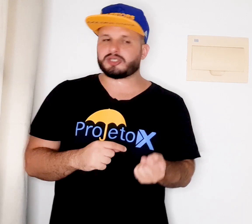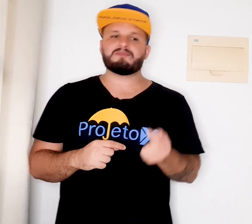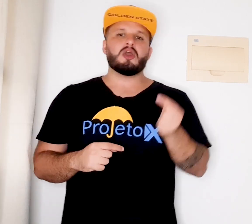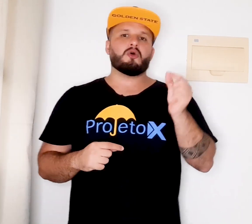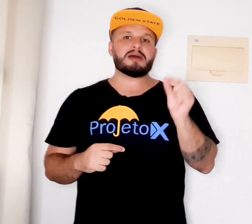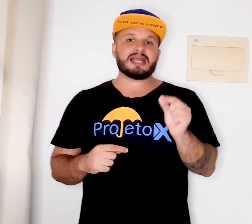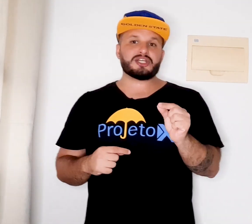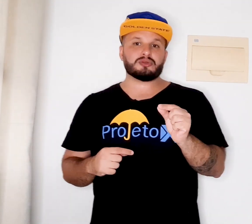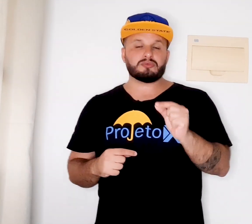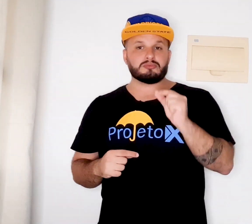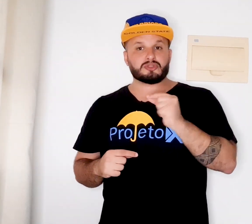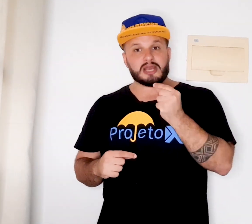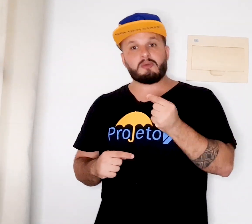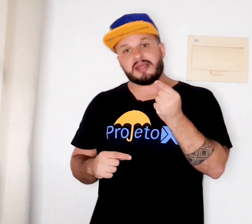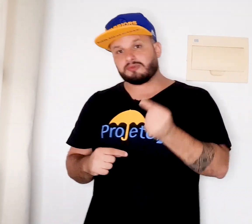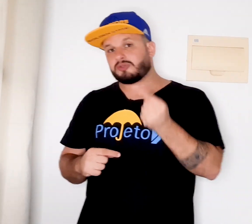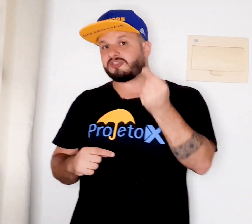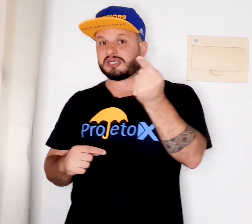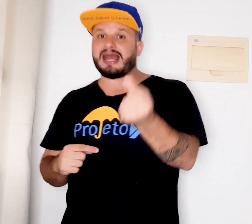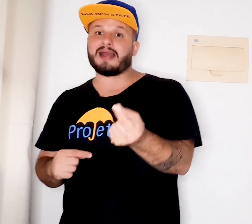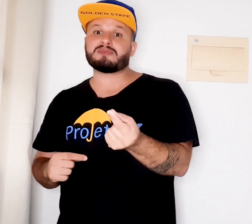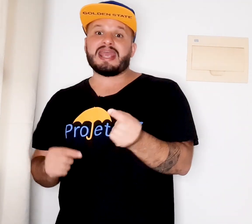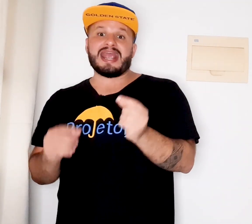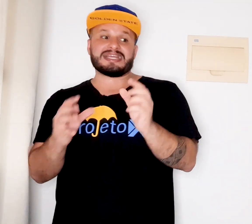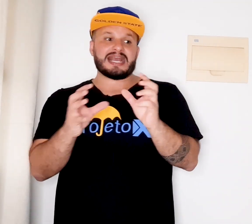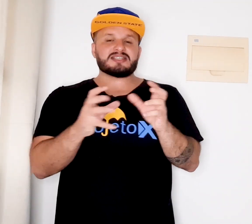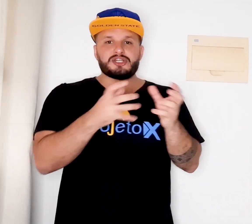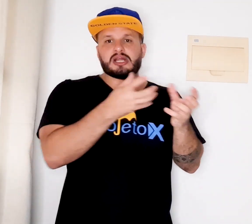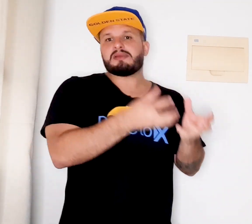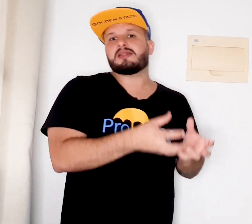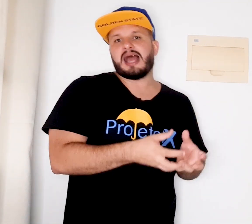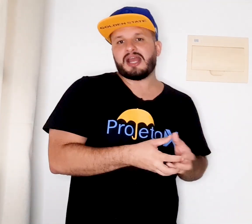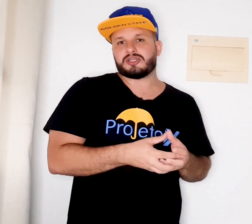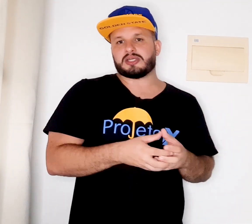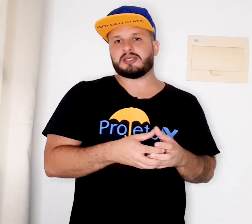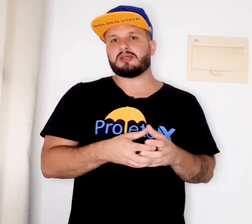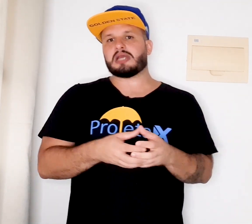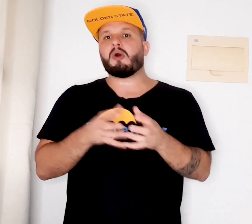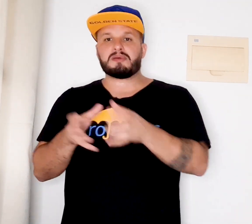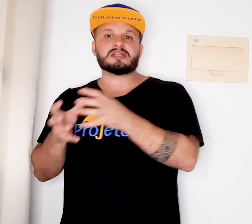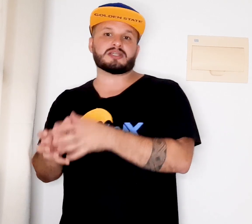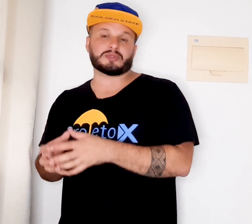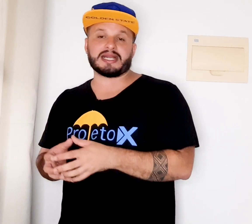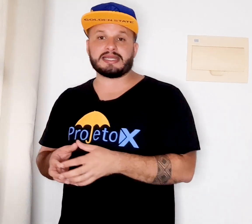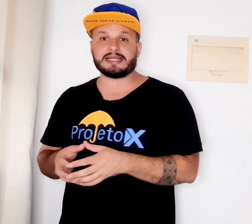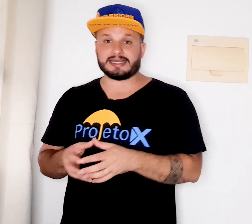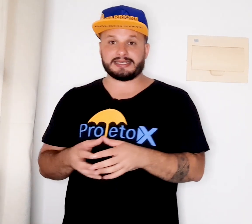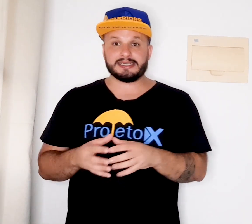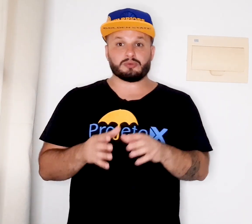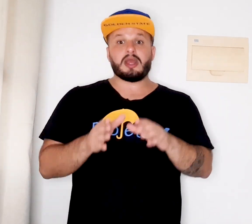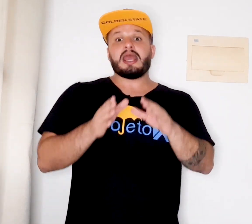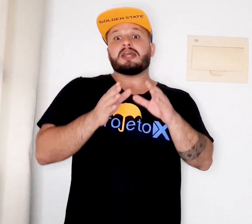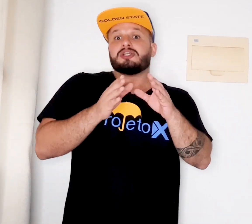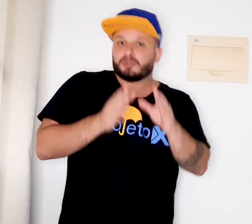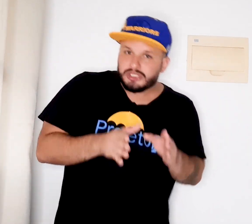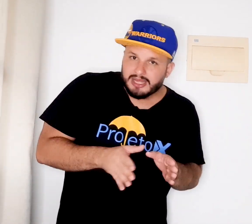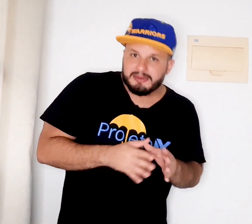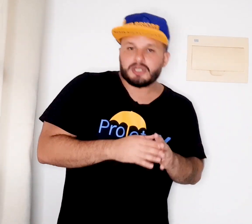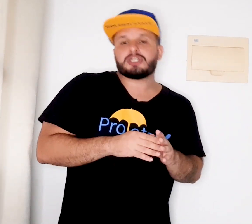importante. Um dos argumentos do Vizcarra é que essa instabilidade que a oposição tá criando justamente